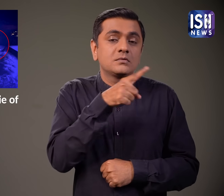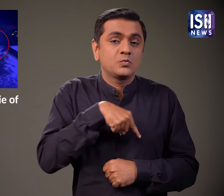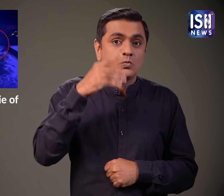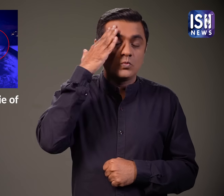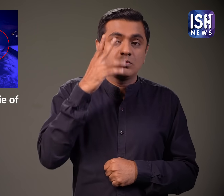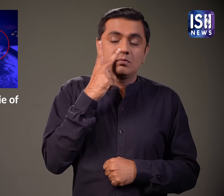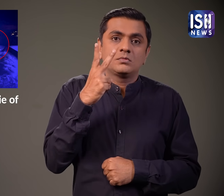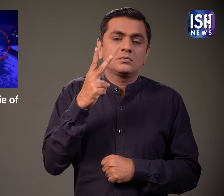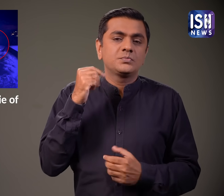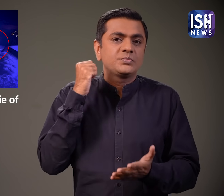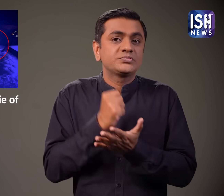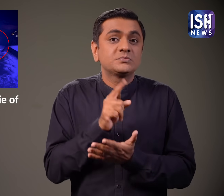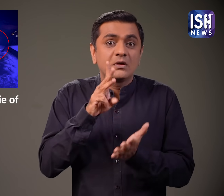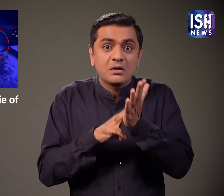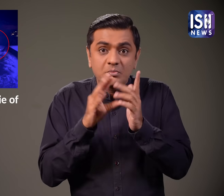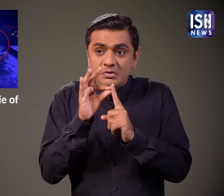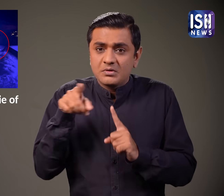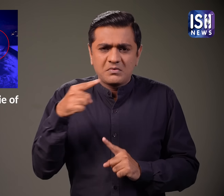ऐसा नहीं करने के बारे में जूट पोलते रहे